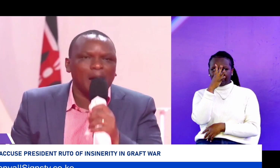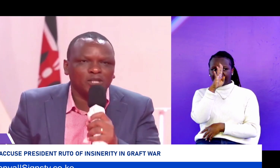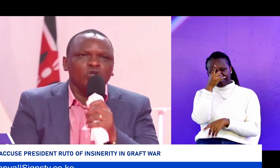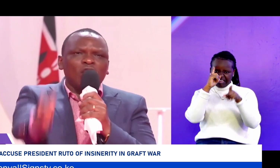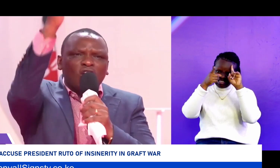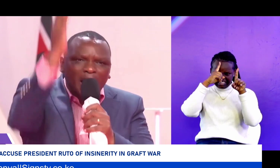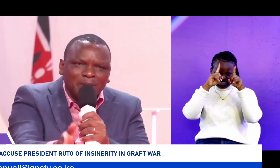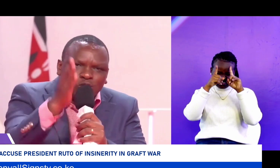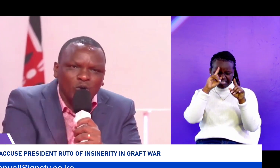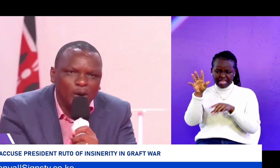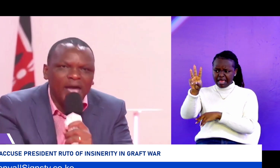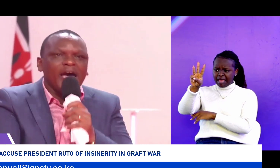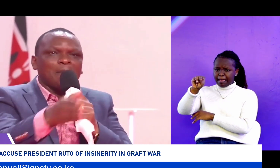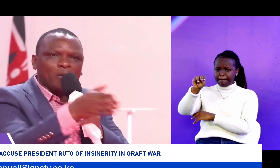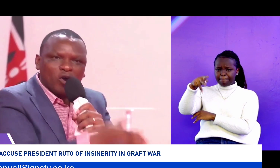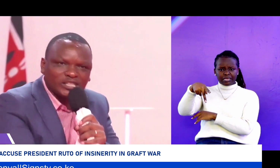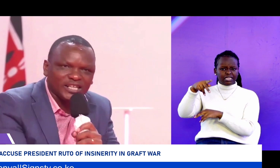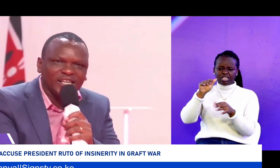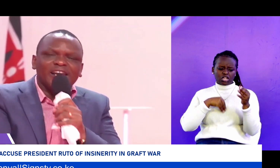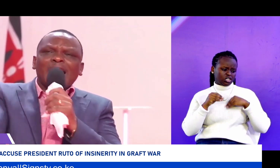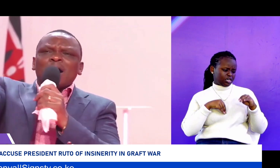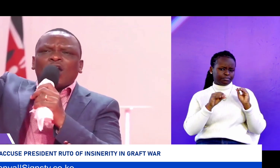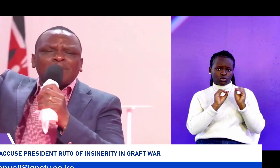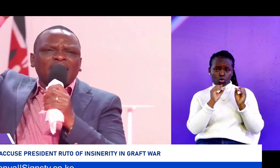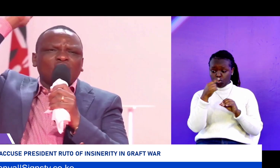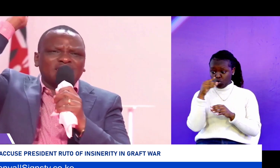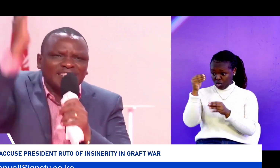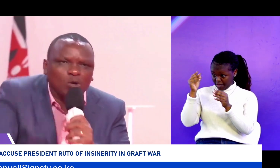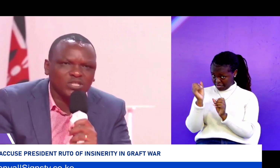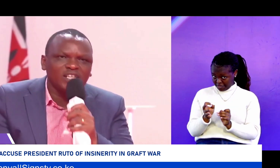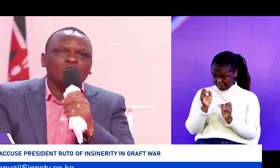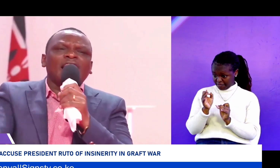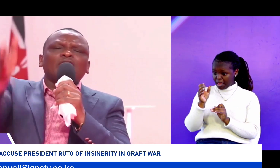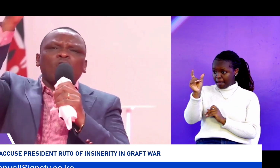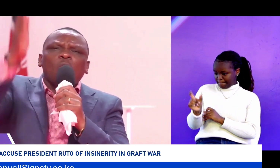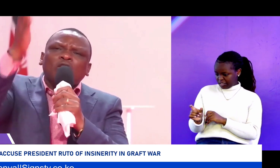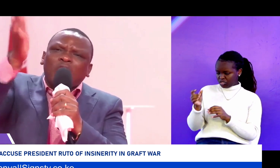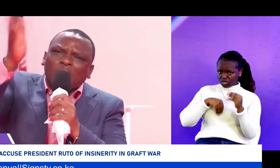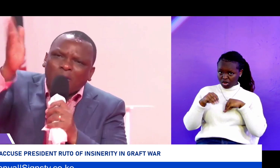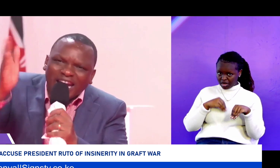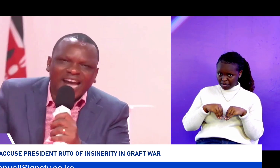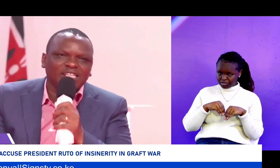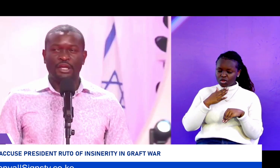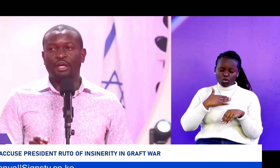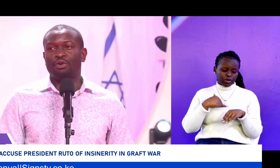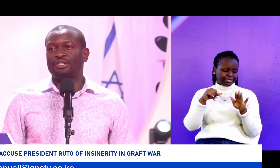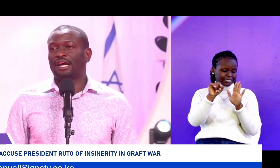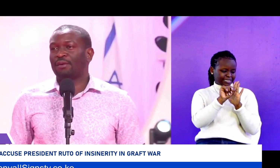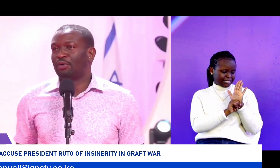corrupt, yule corrupt achukuliwe apelekwe kotini. Kama corruption iko State House, tunataka tuone watu wakiwekwa ndani. Hii kikosi ya Kenya